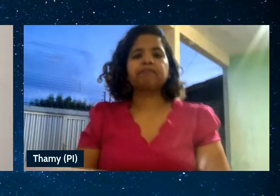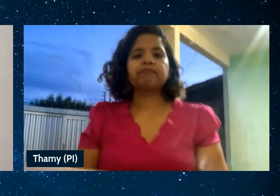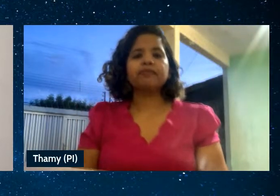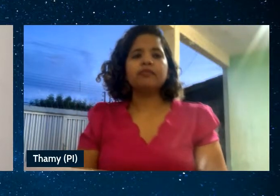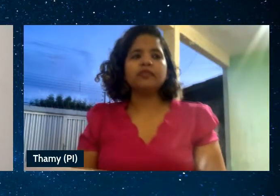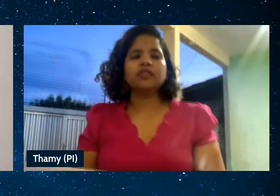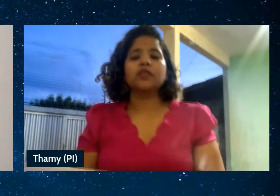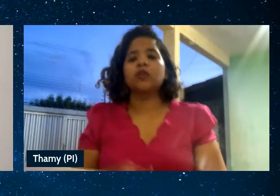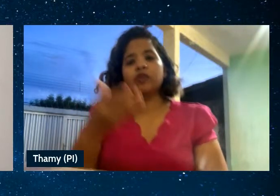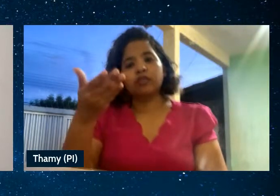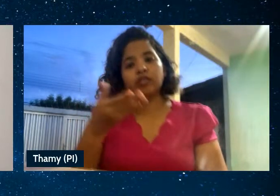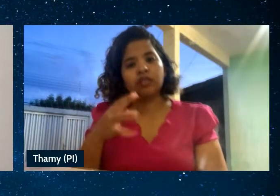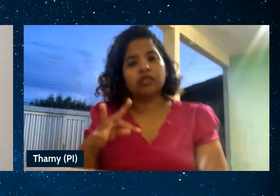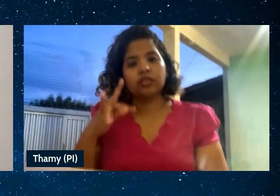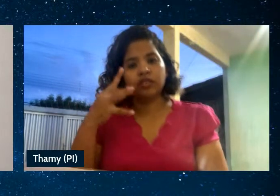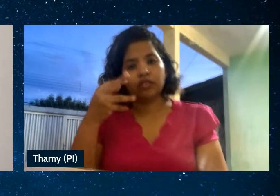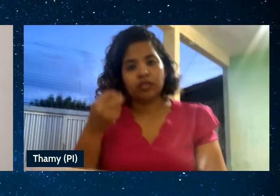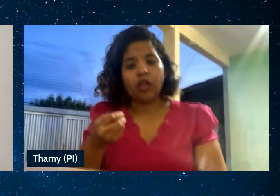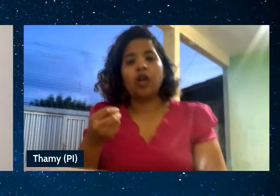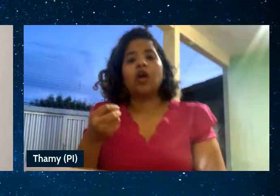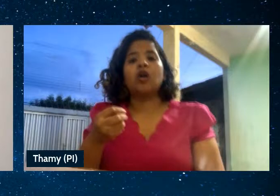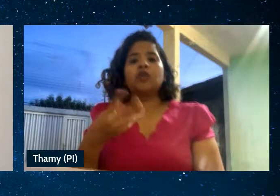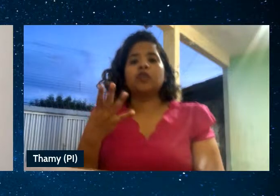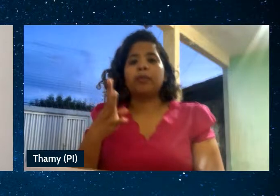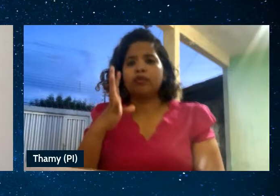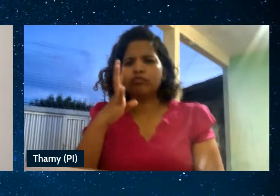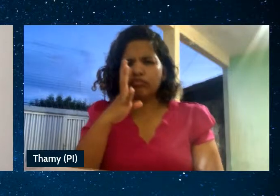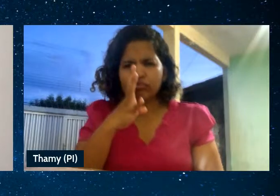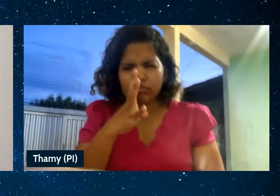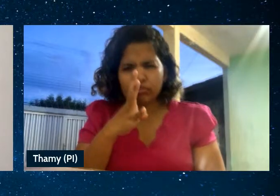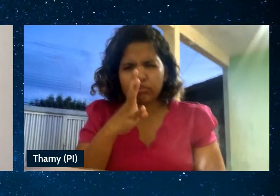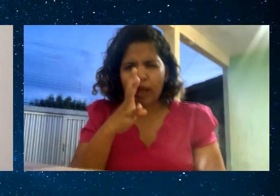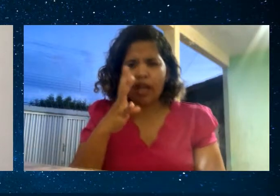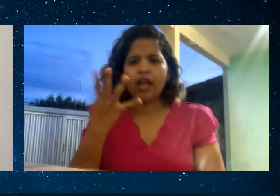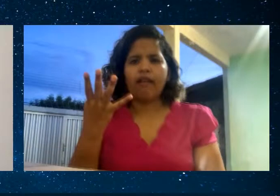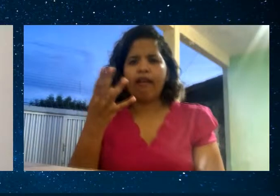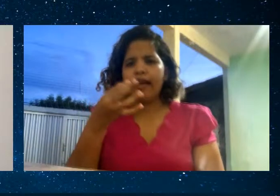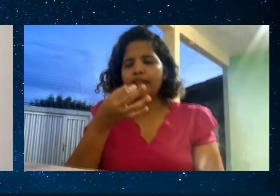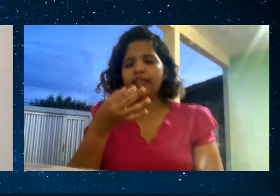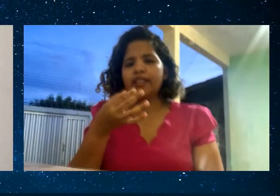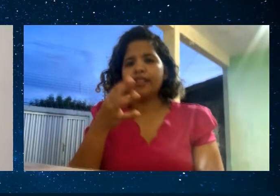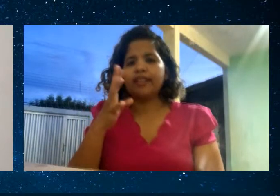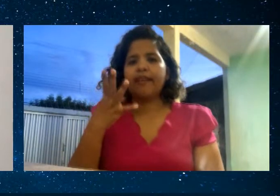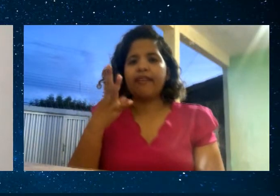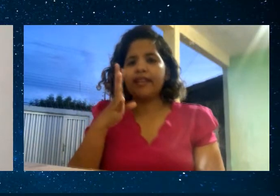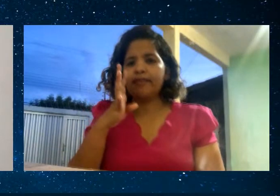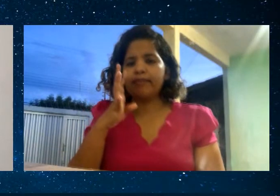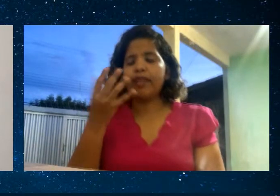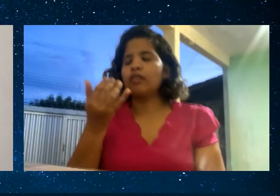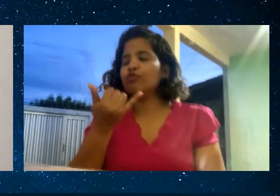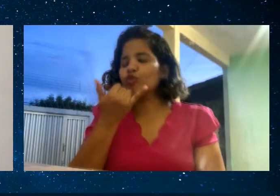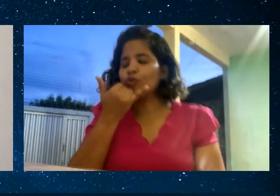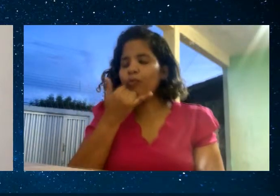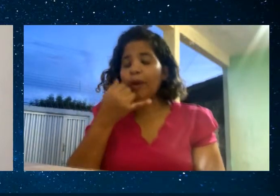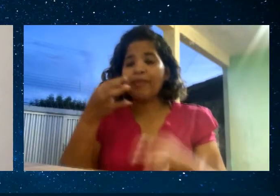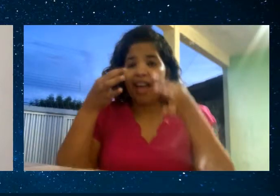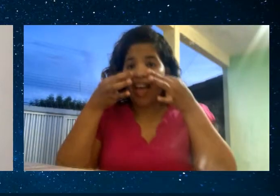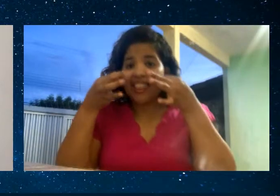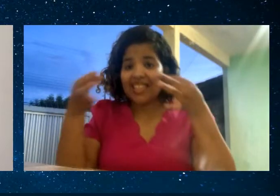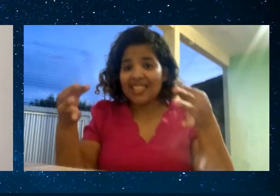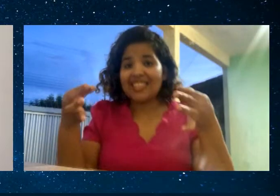convidamos a todos para prestar muita atenção na leitura do livro Hoje episódios